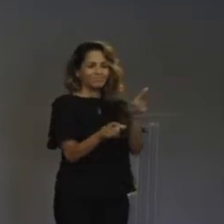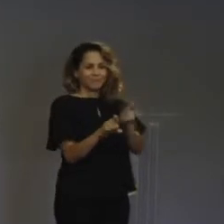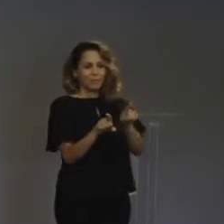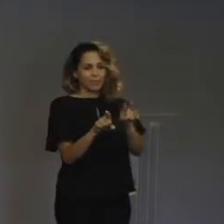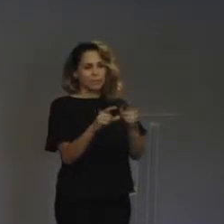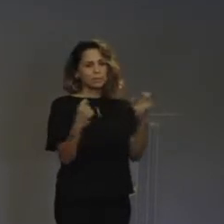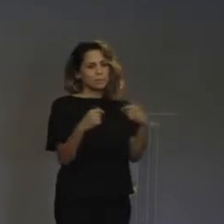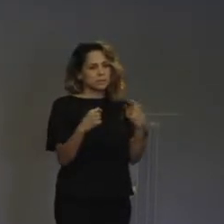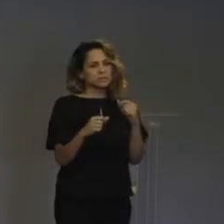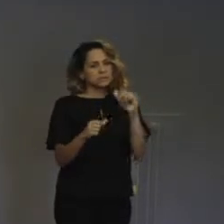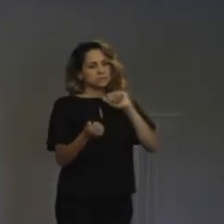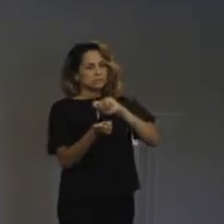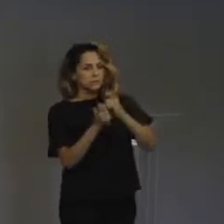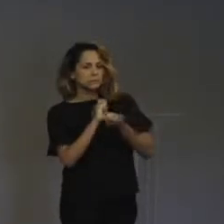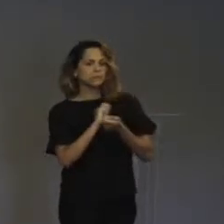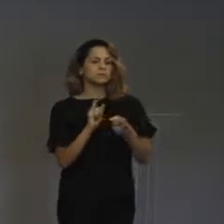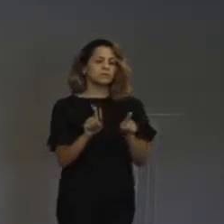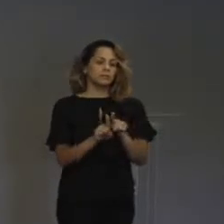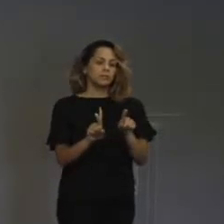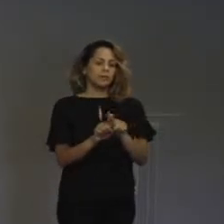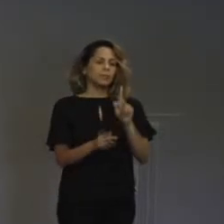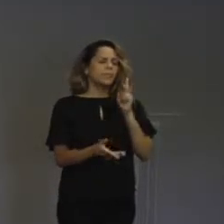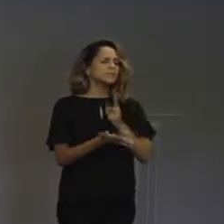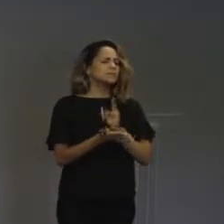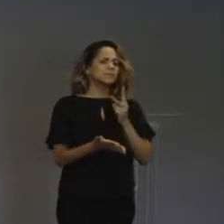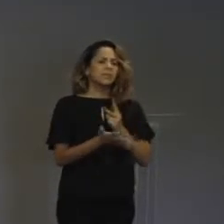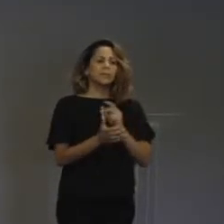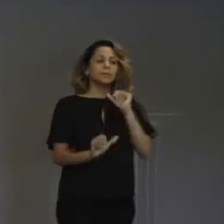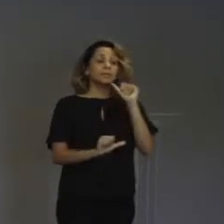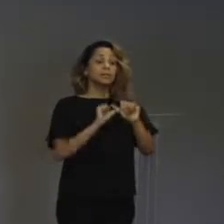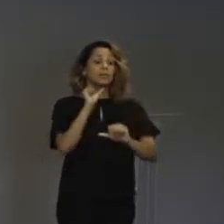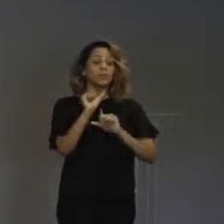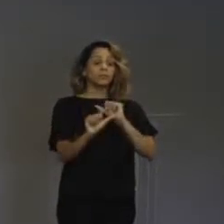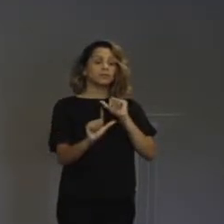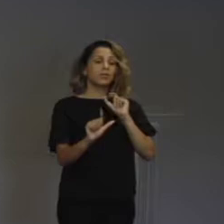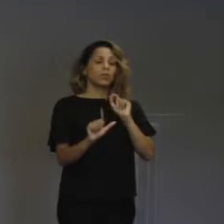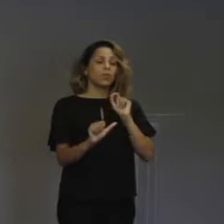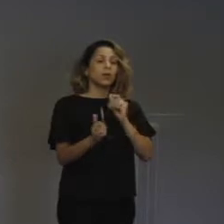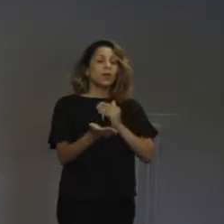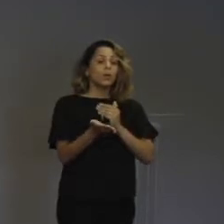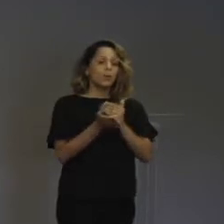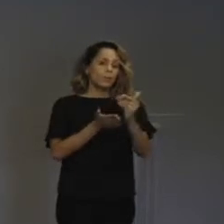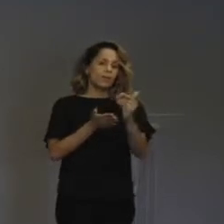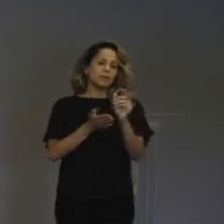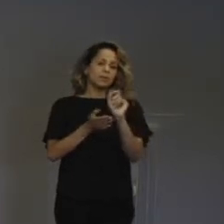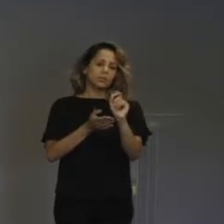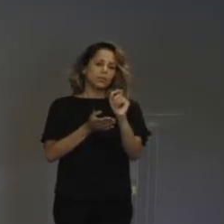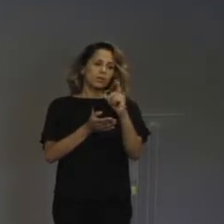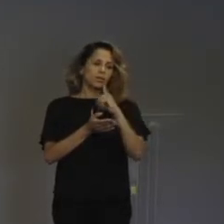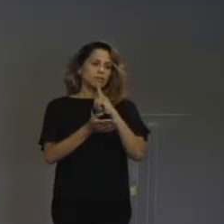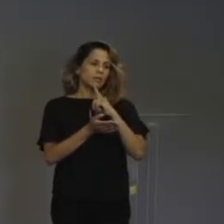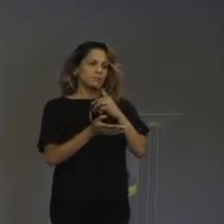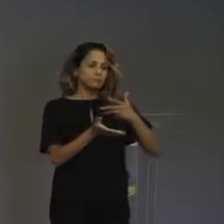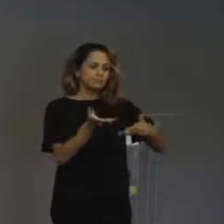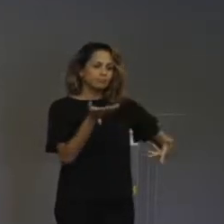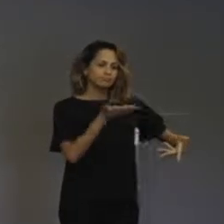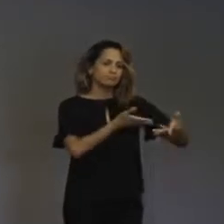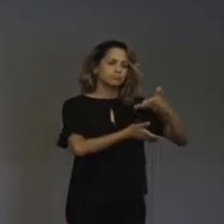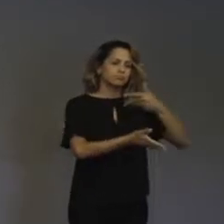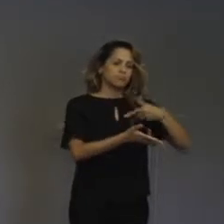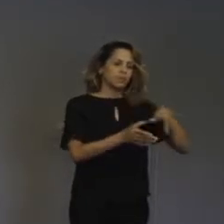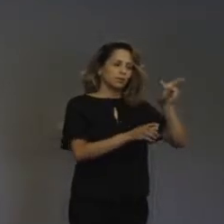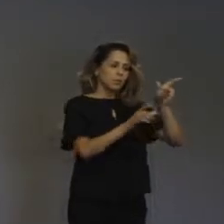readequar. E sempre as transformações se dão a partir da convergência de atores das